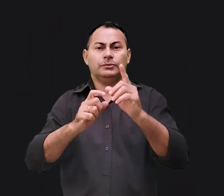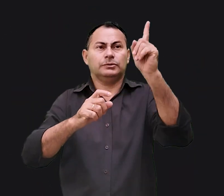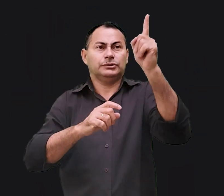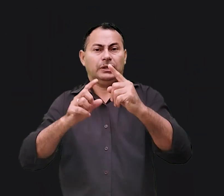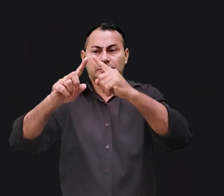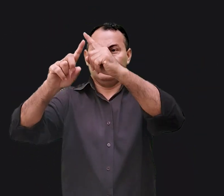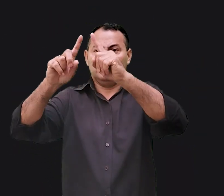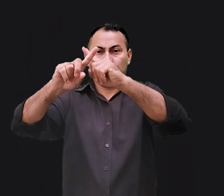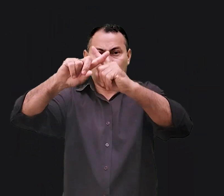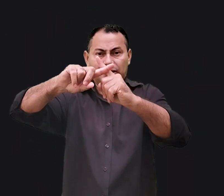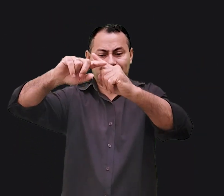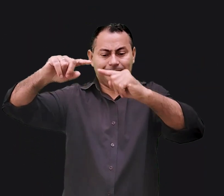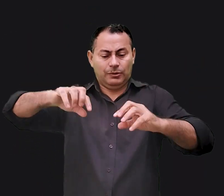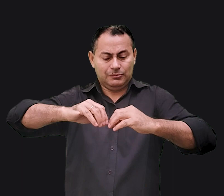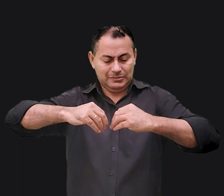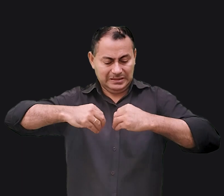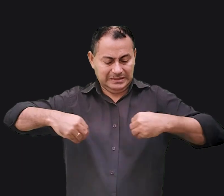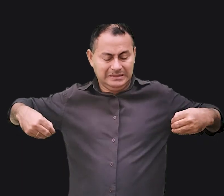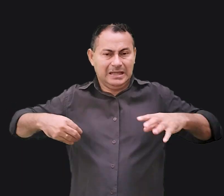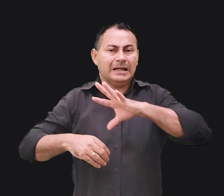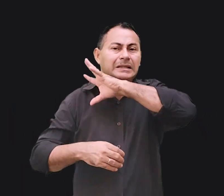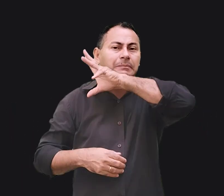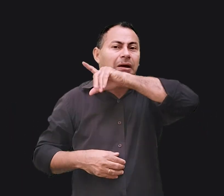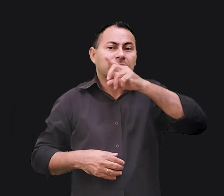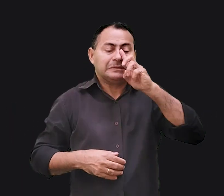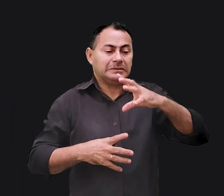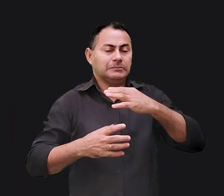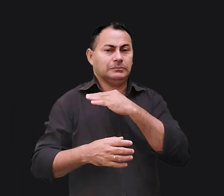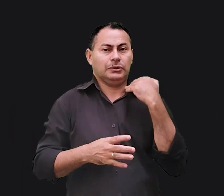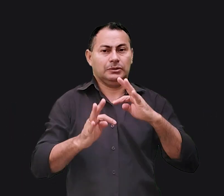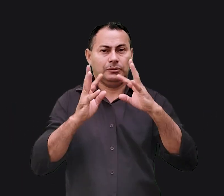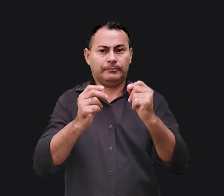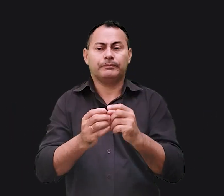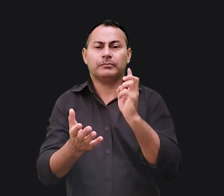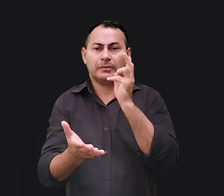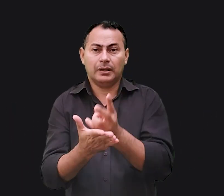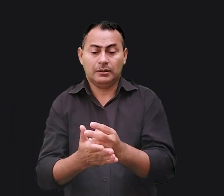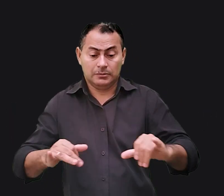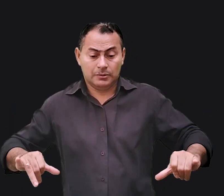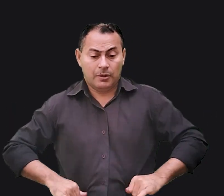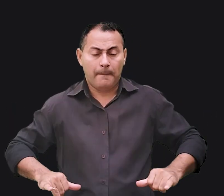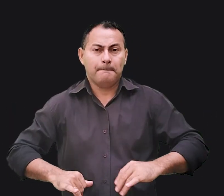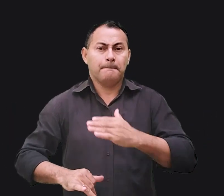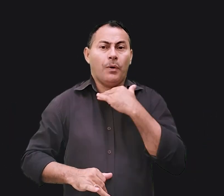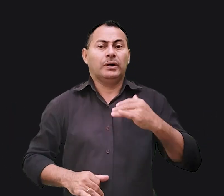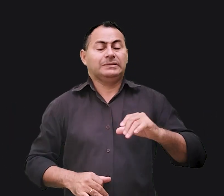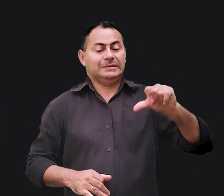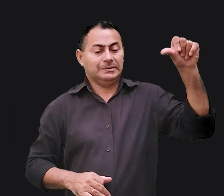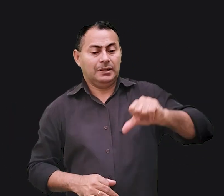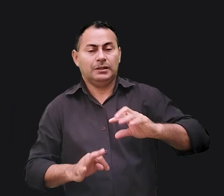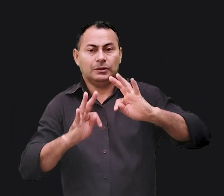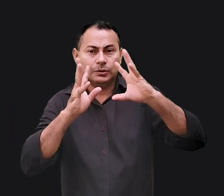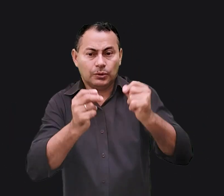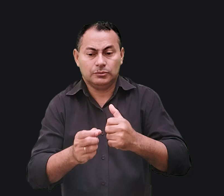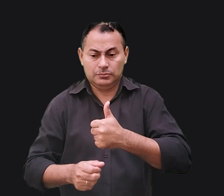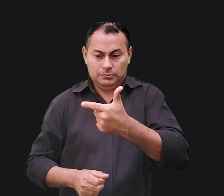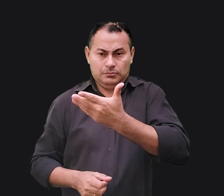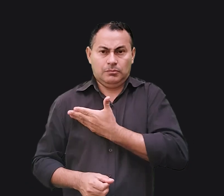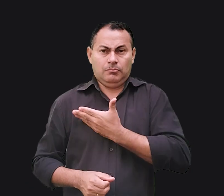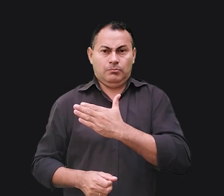X, ou despedaçados por animais ferozes. Apesar de sofrerem mortes cruéis, todos os apóstolos morreram